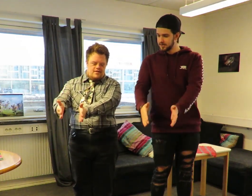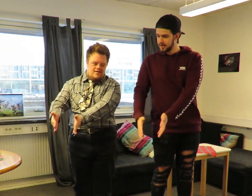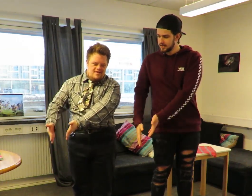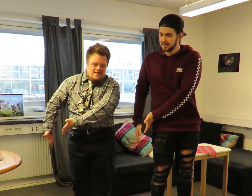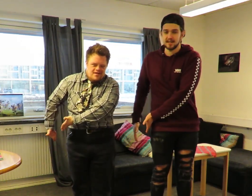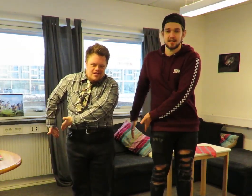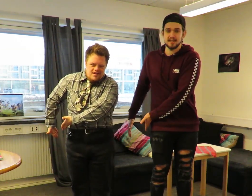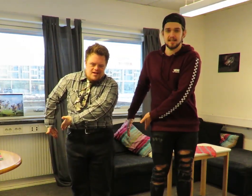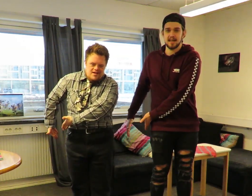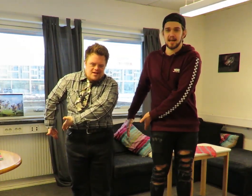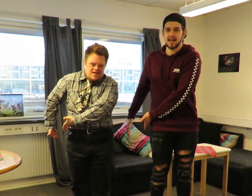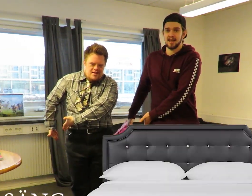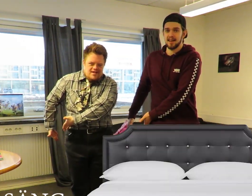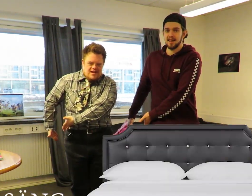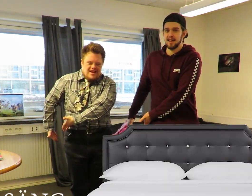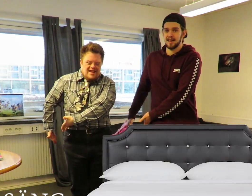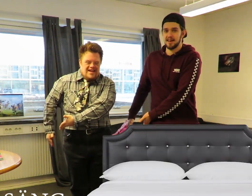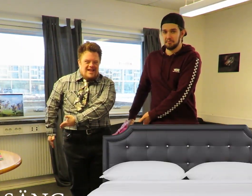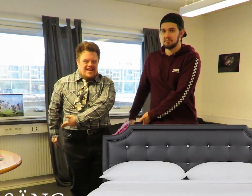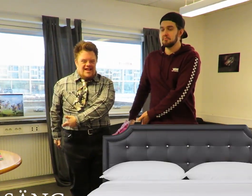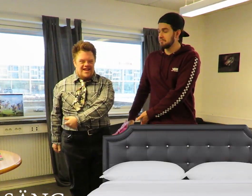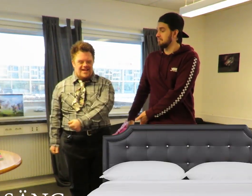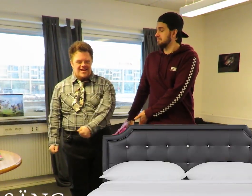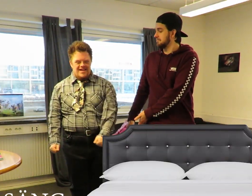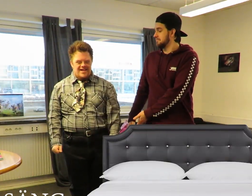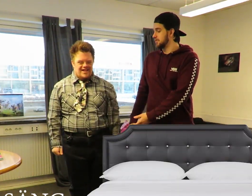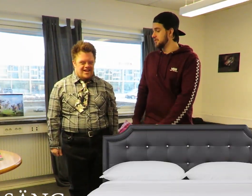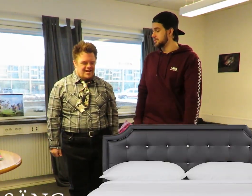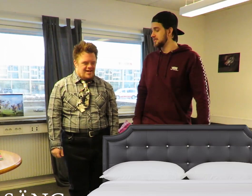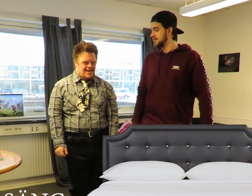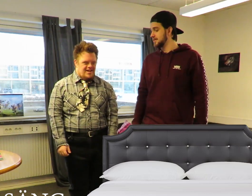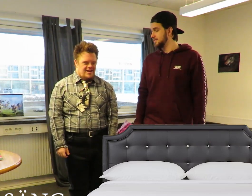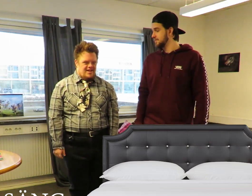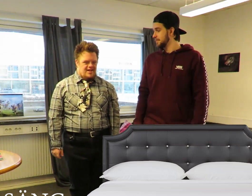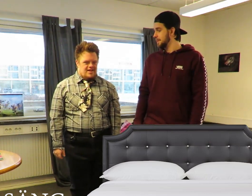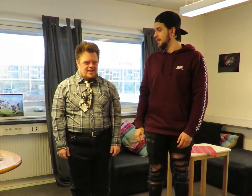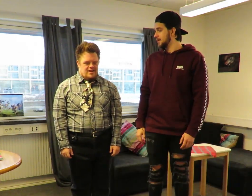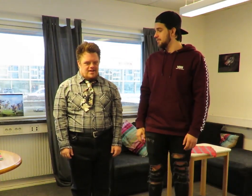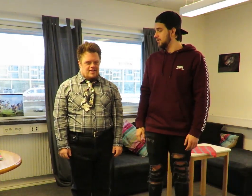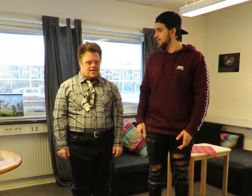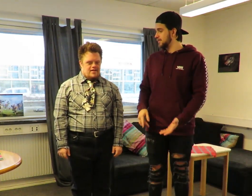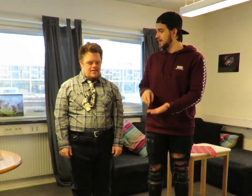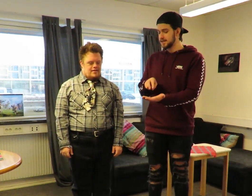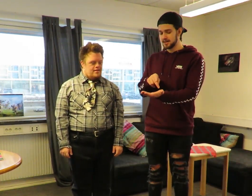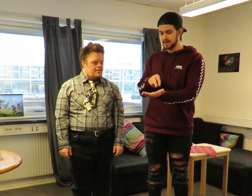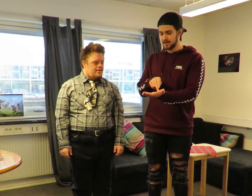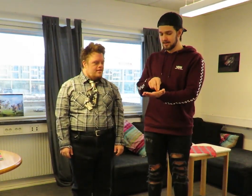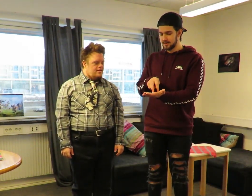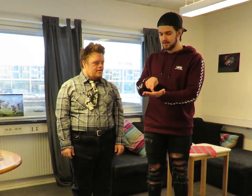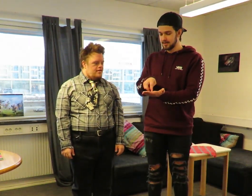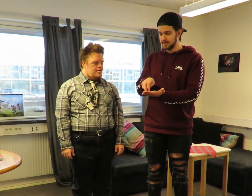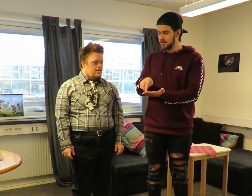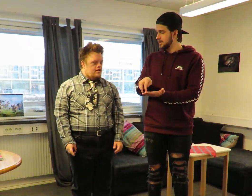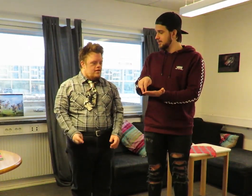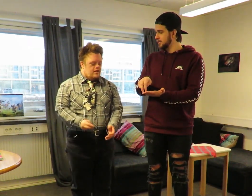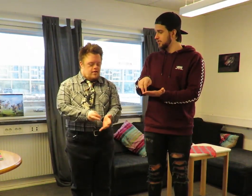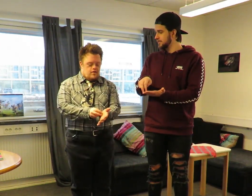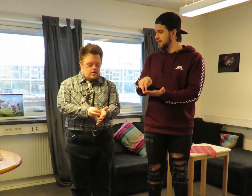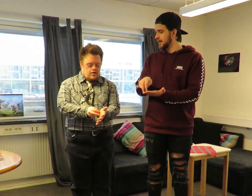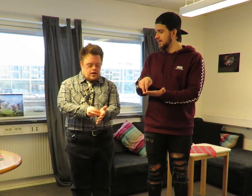sidan. Säng. Säng. Schysst. Men nu ska vi kanske gå en sväng.